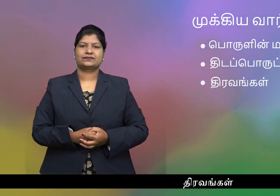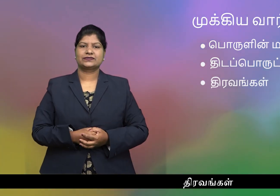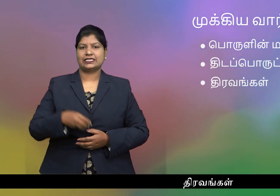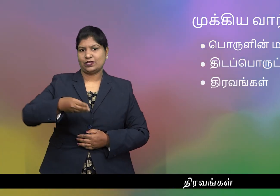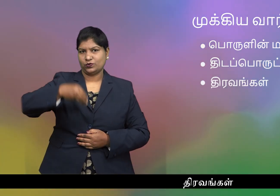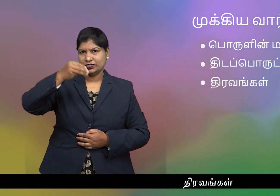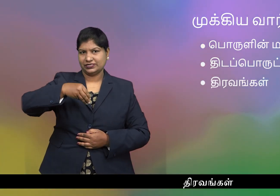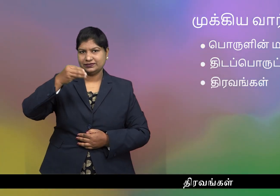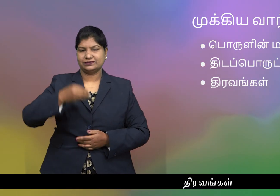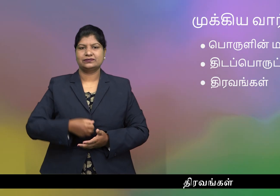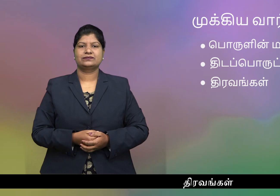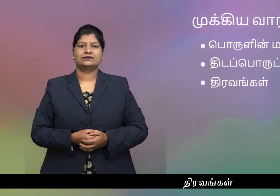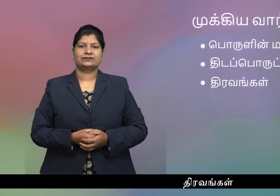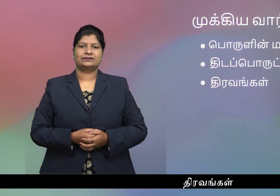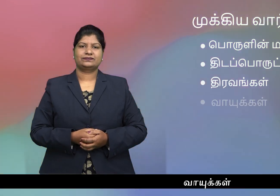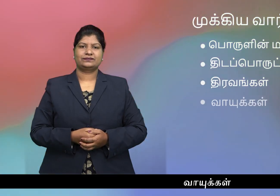திரவங்கள்,